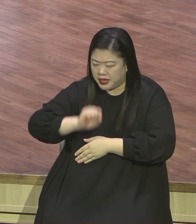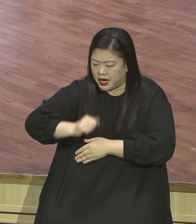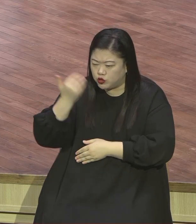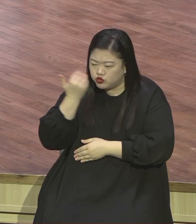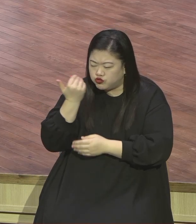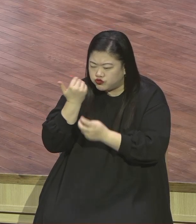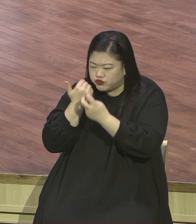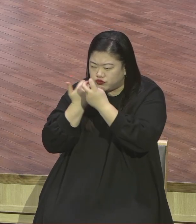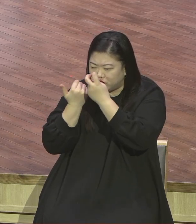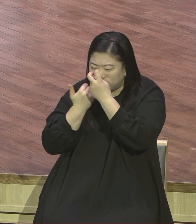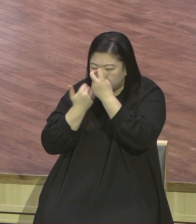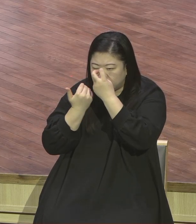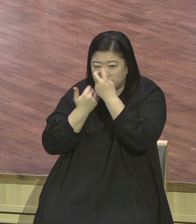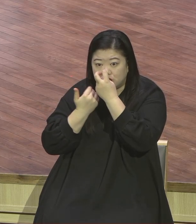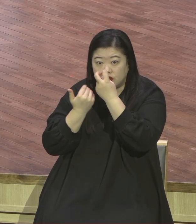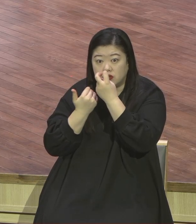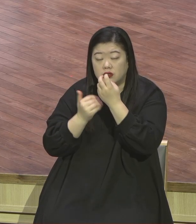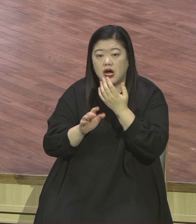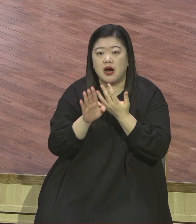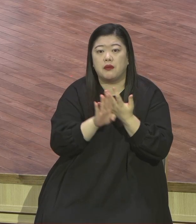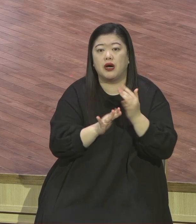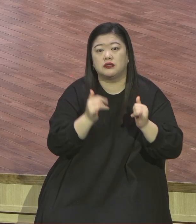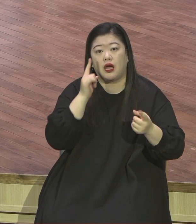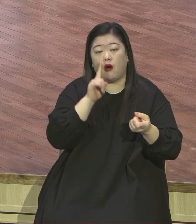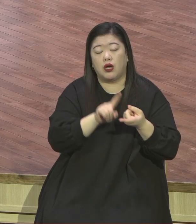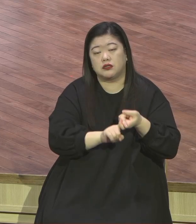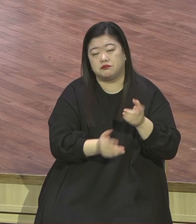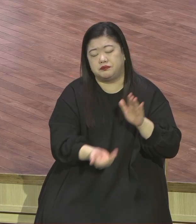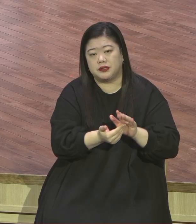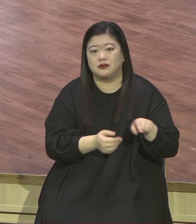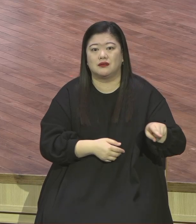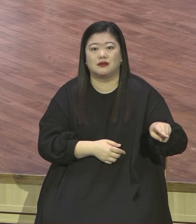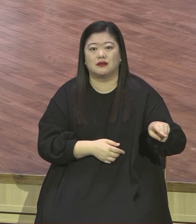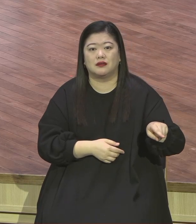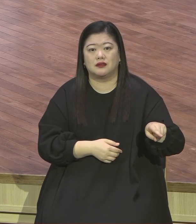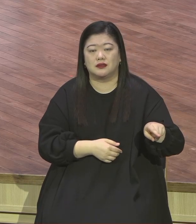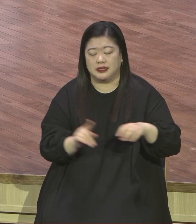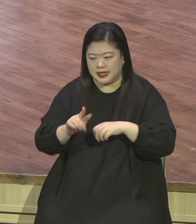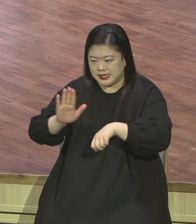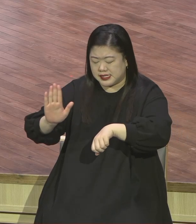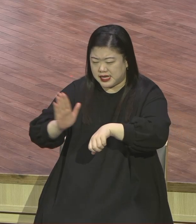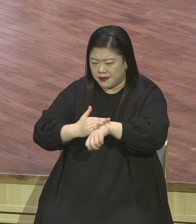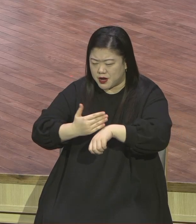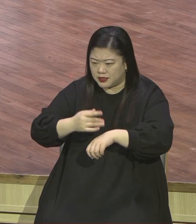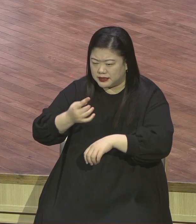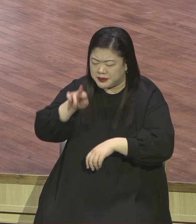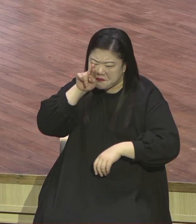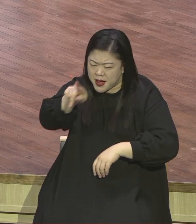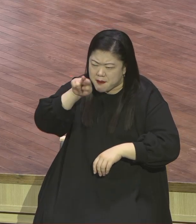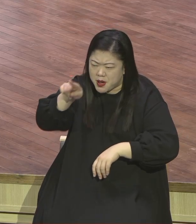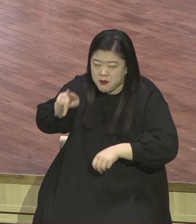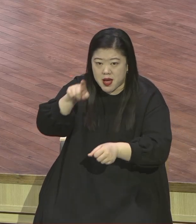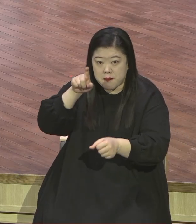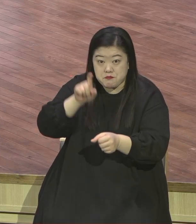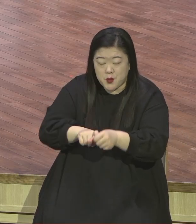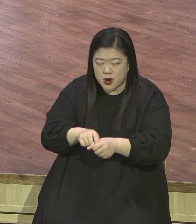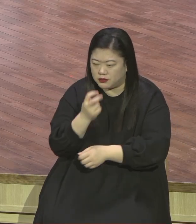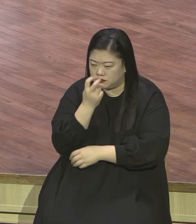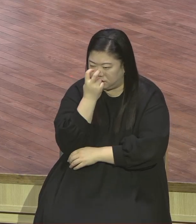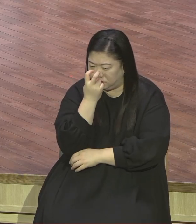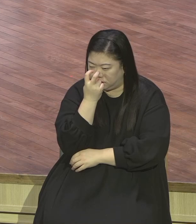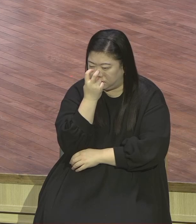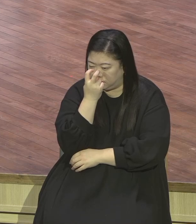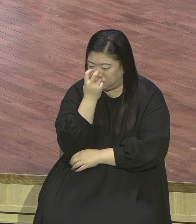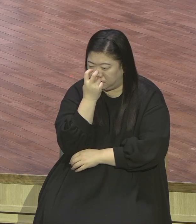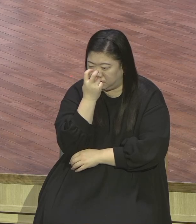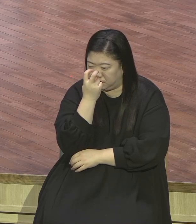이런 관심을 가지고 있어요 잘못하는 것만 지적하려고 눈에 불을 켜고 이러니까